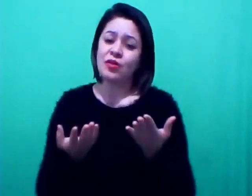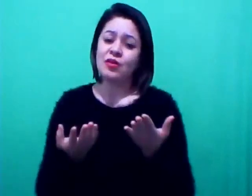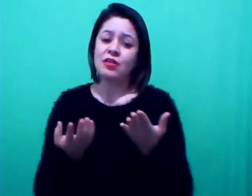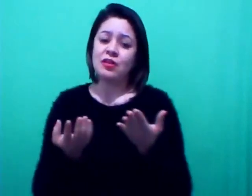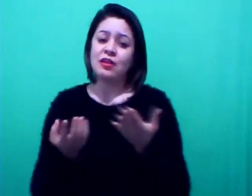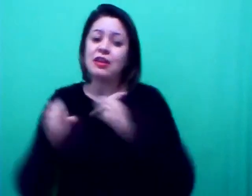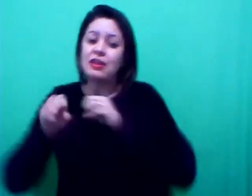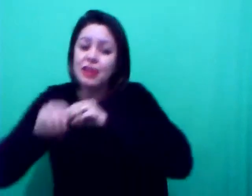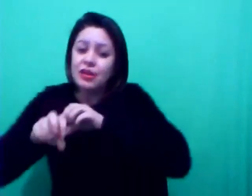bom.